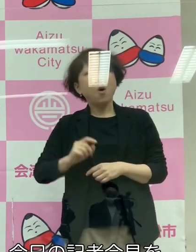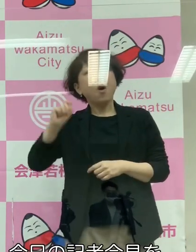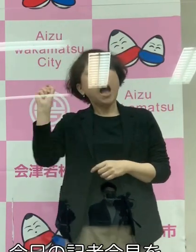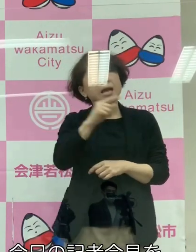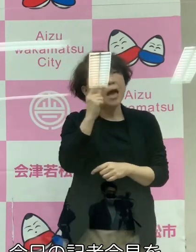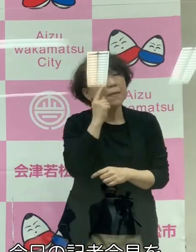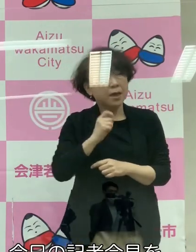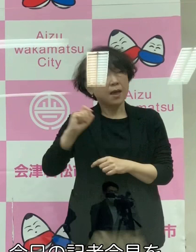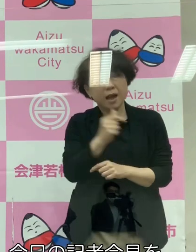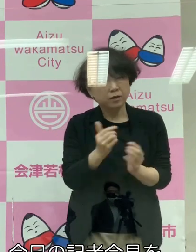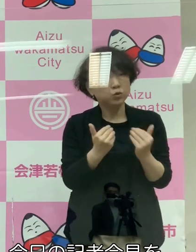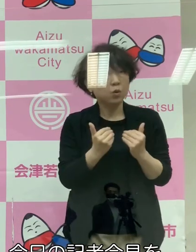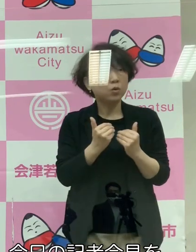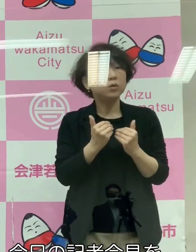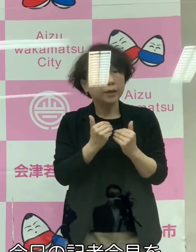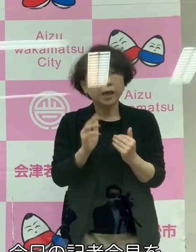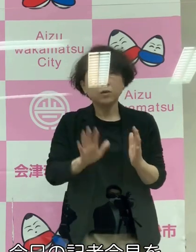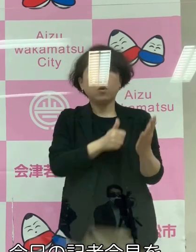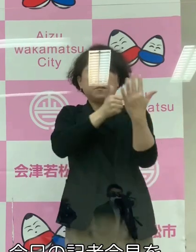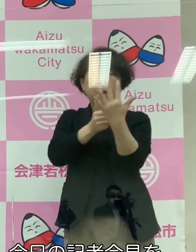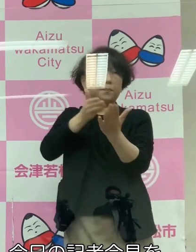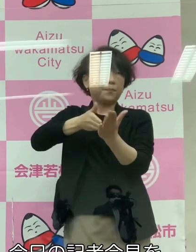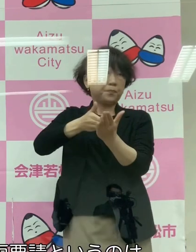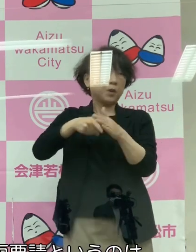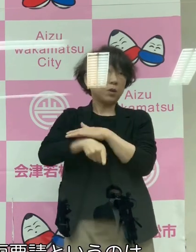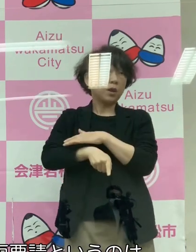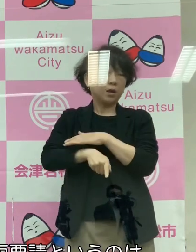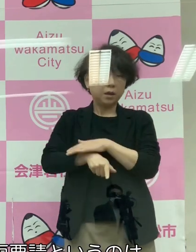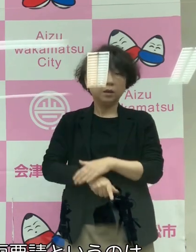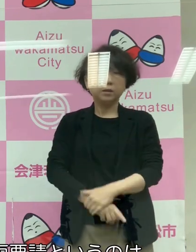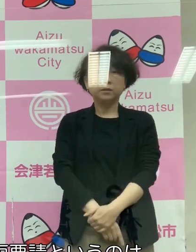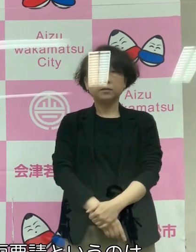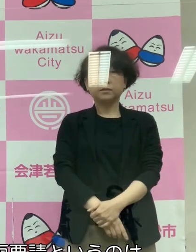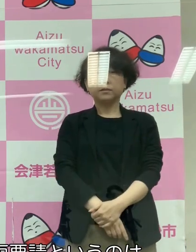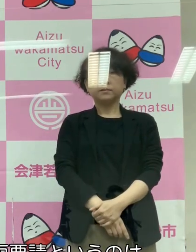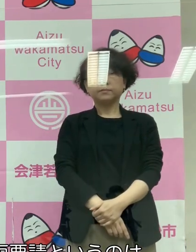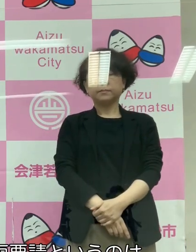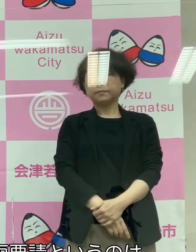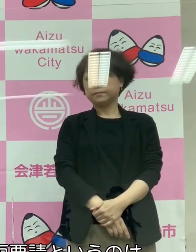という部分で今日の記者会見を設定させていただきました。